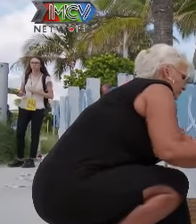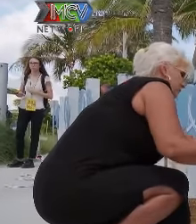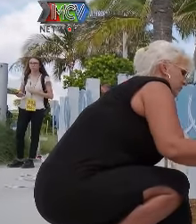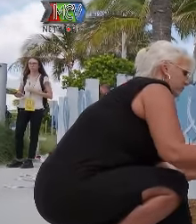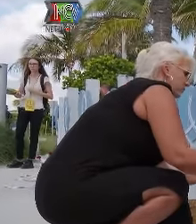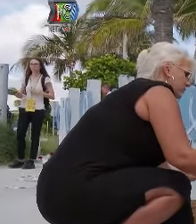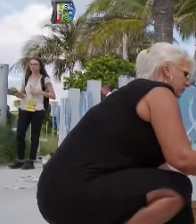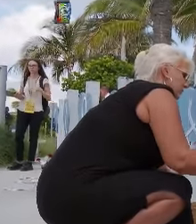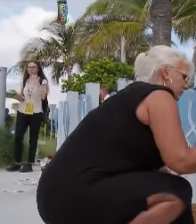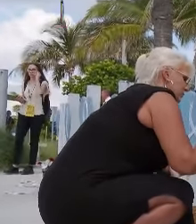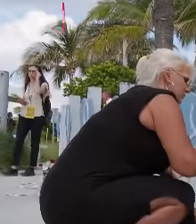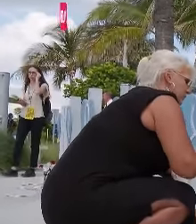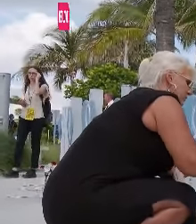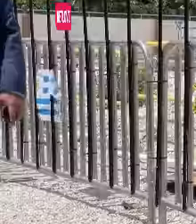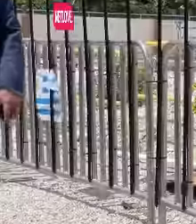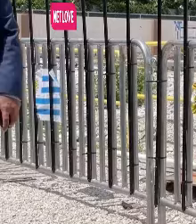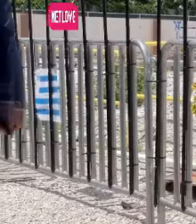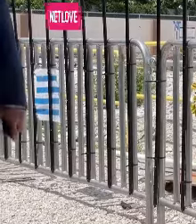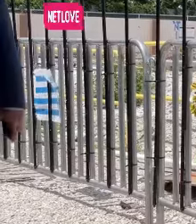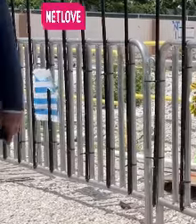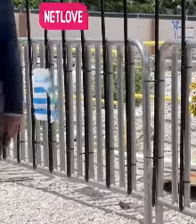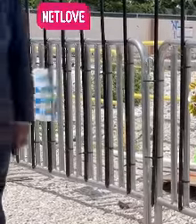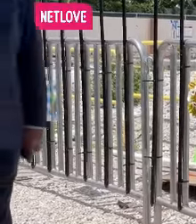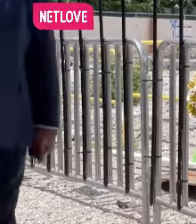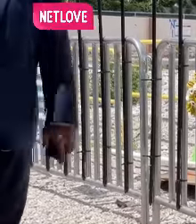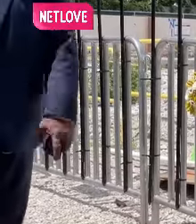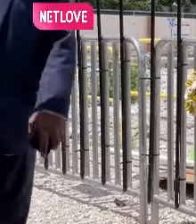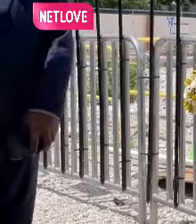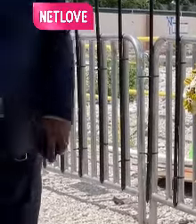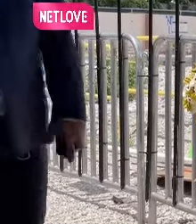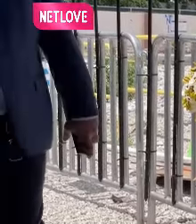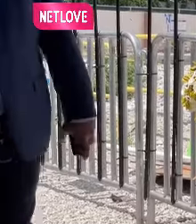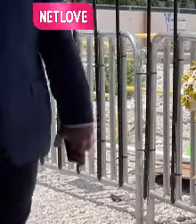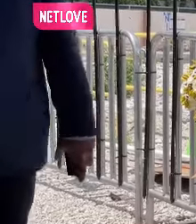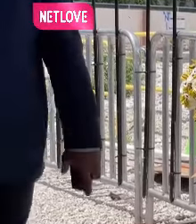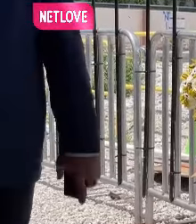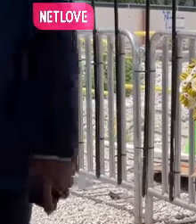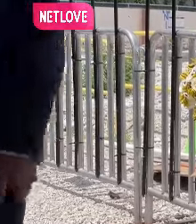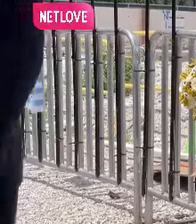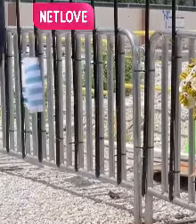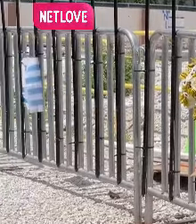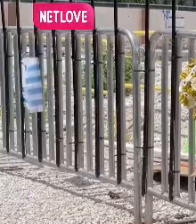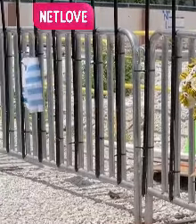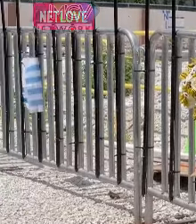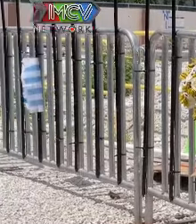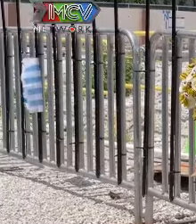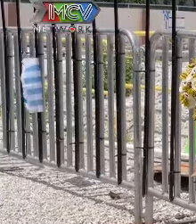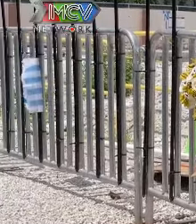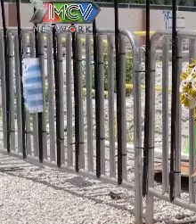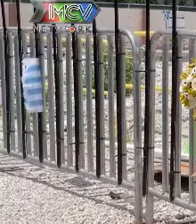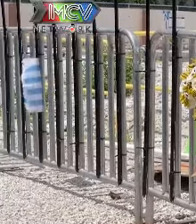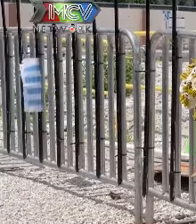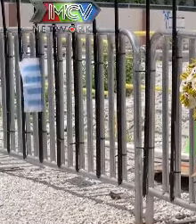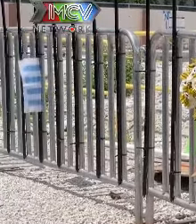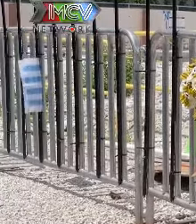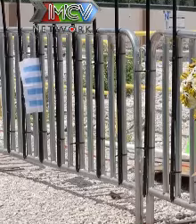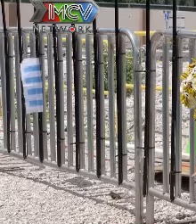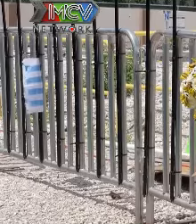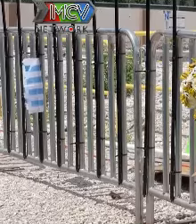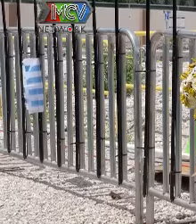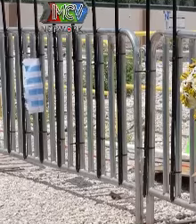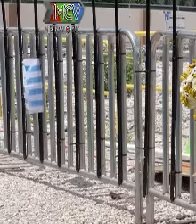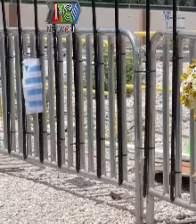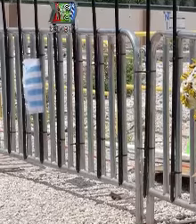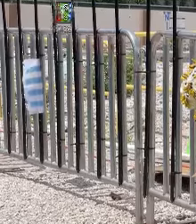vì con đã trở thành con của cha mẹ, yêu con thật nhiều. Cảnh tượng tòa nhà Champlain Tower South đã từng đứng đó sừng sững, bây giờ